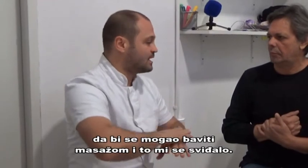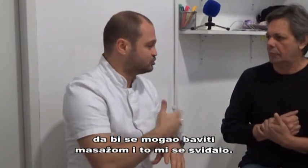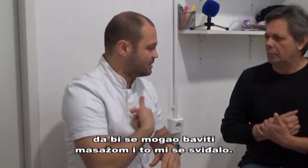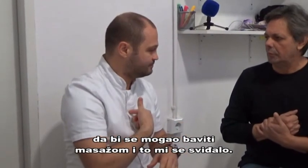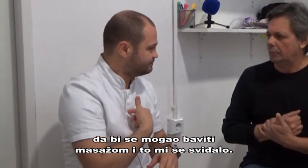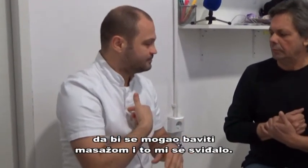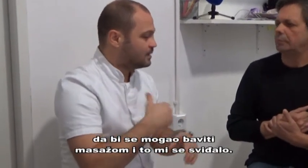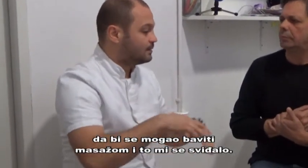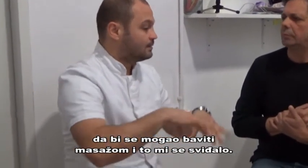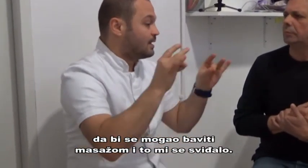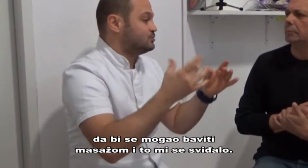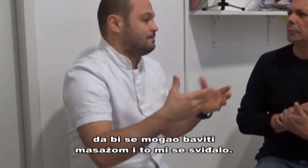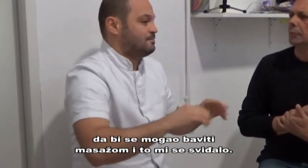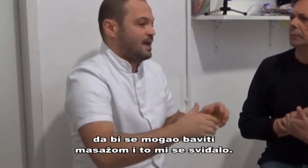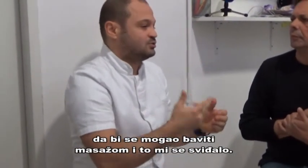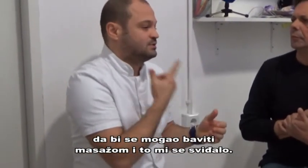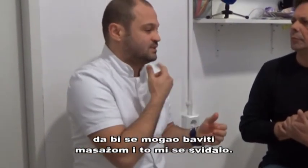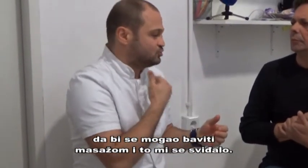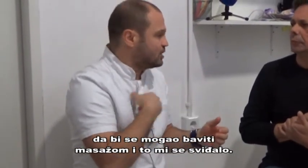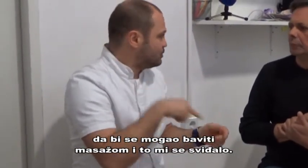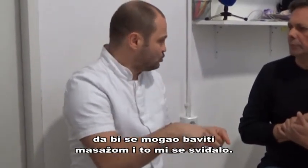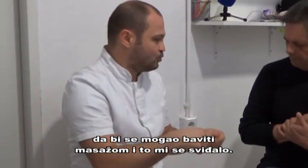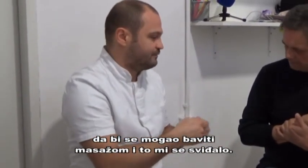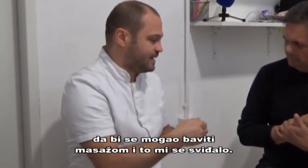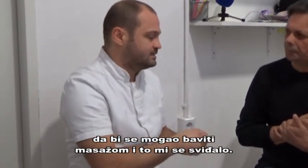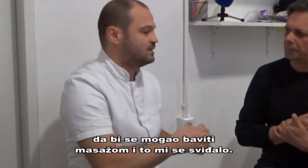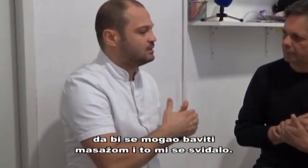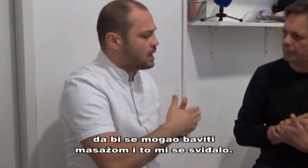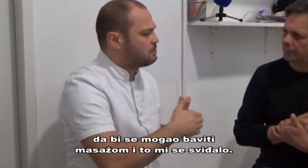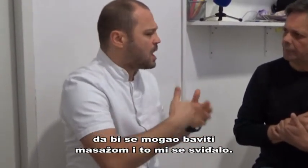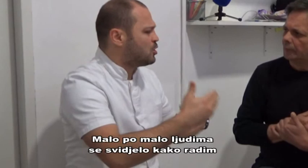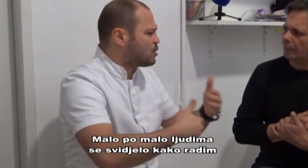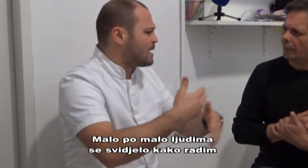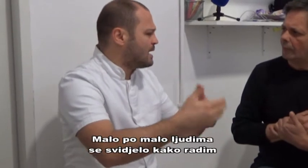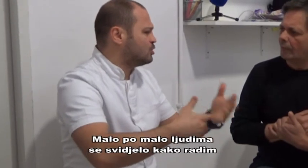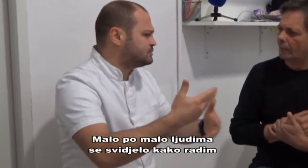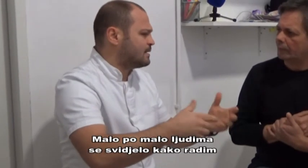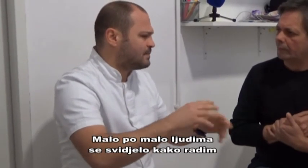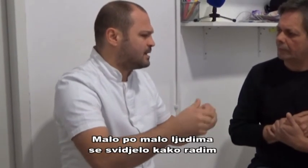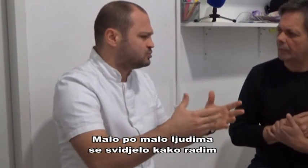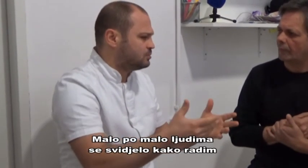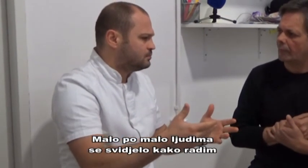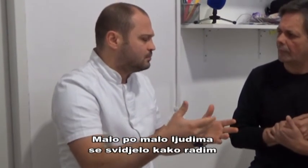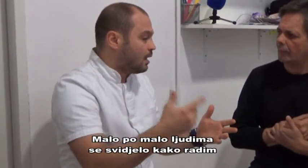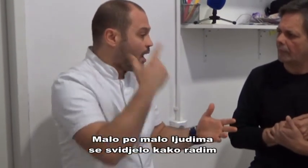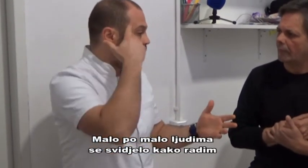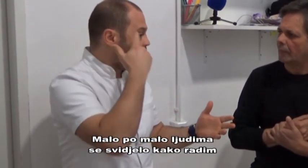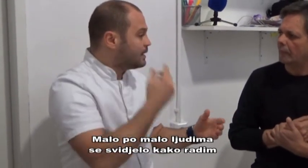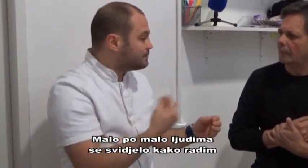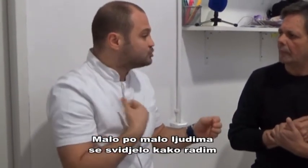osjeća. Mato cito me to sve, da malo po malo ste mato. A mislim